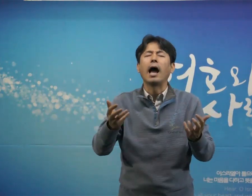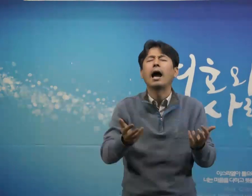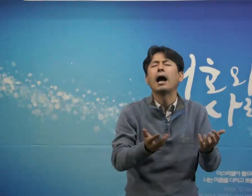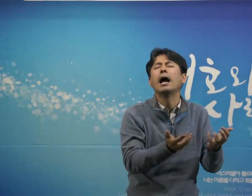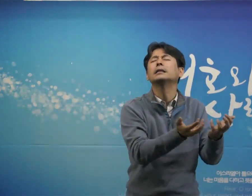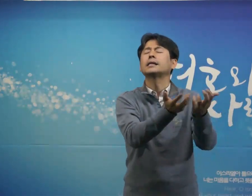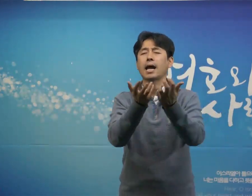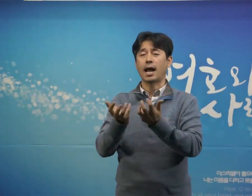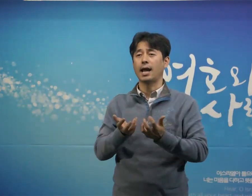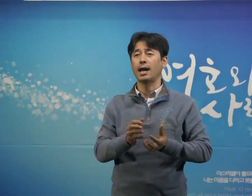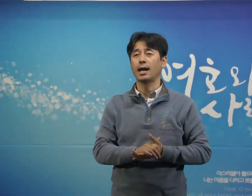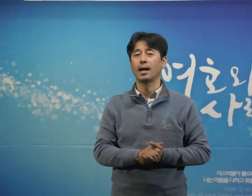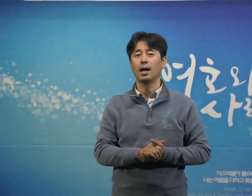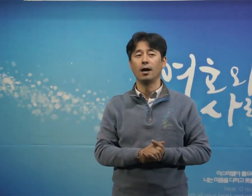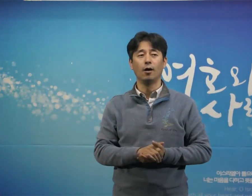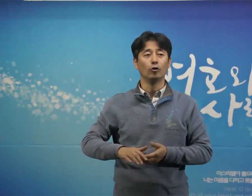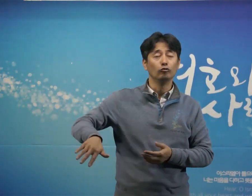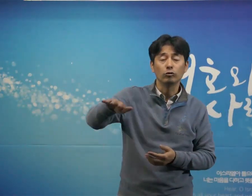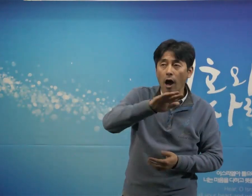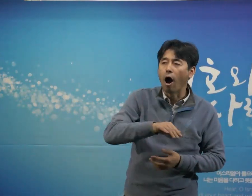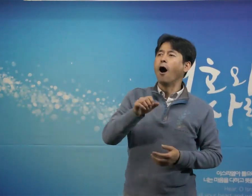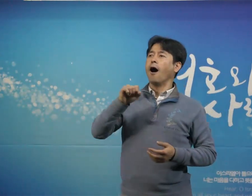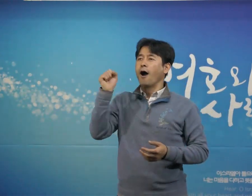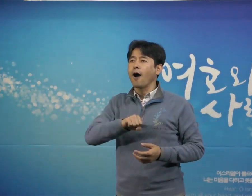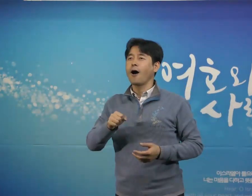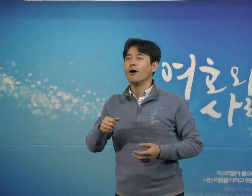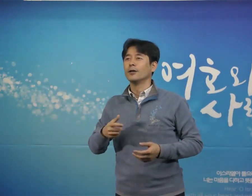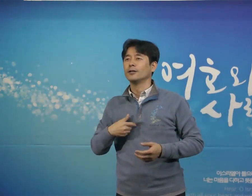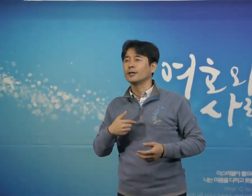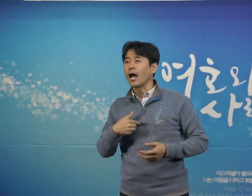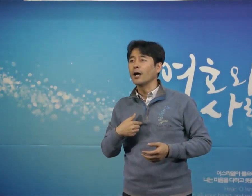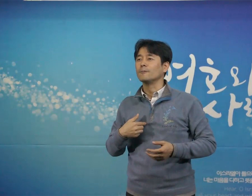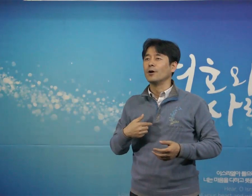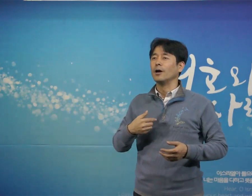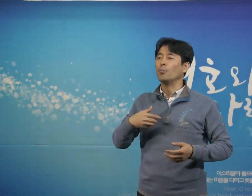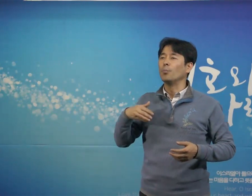기도하고 대화하는 그런 우리가